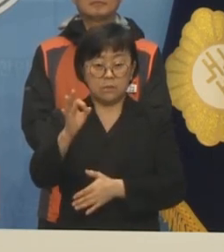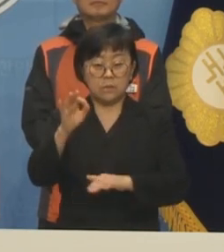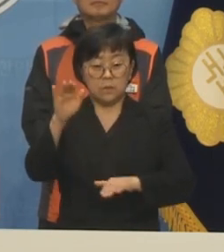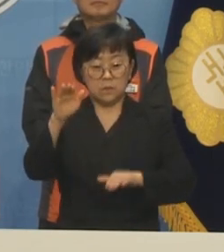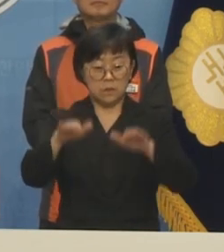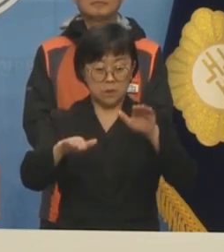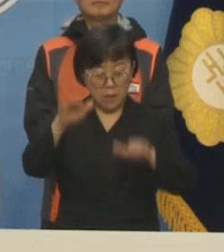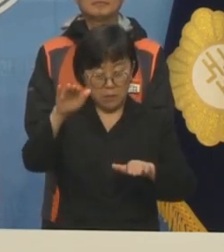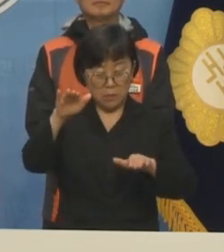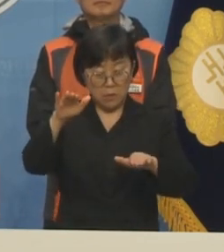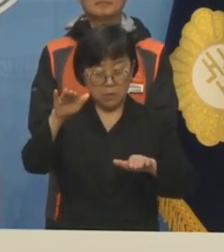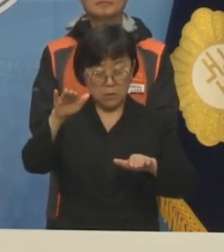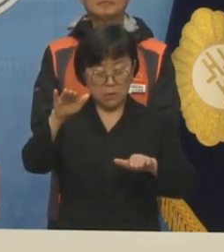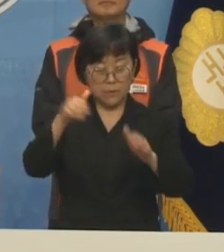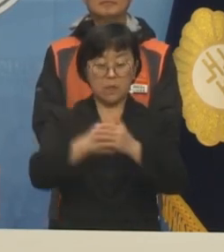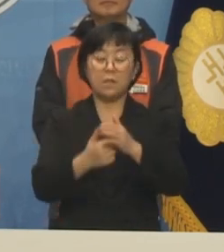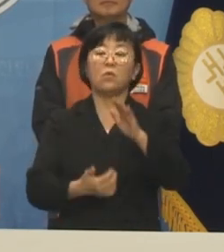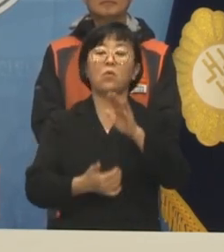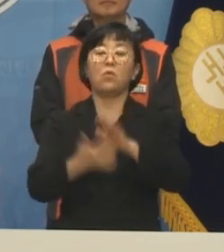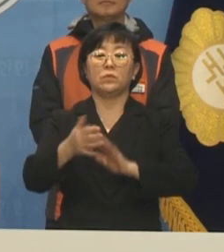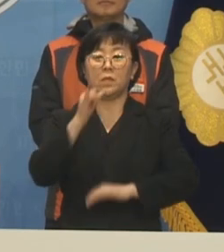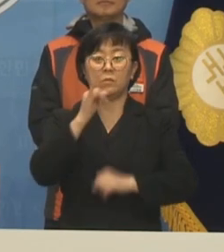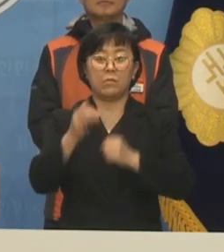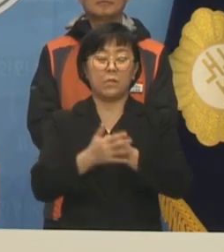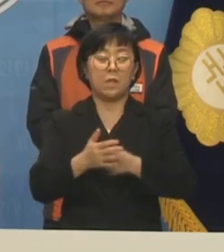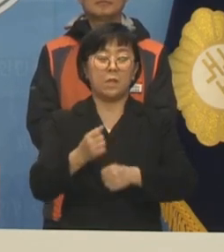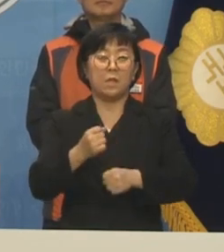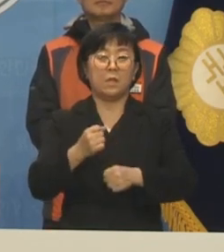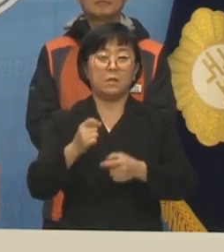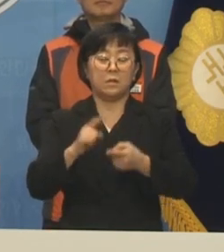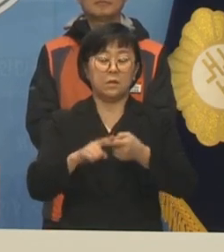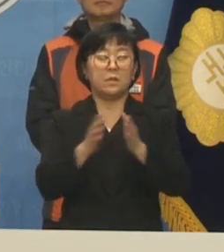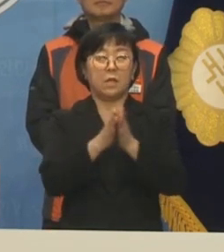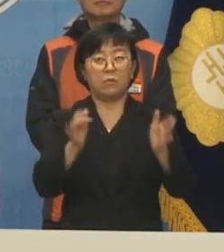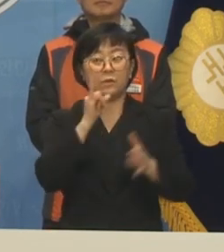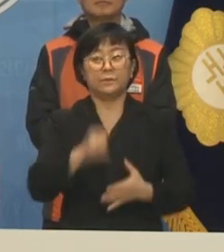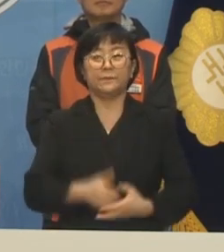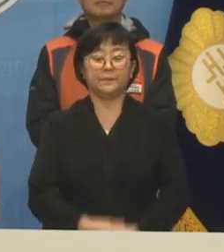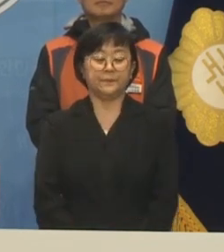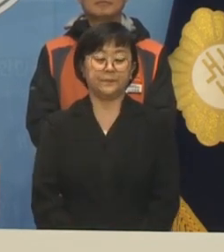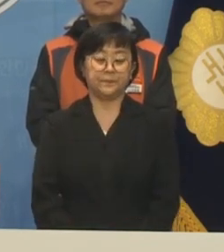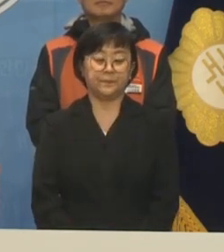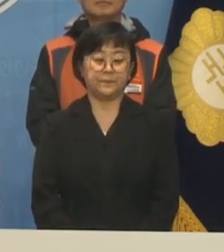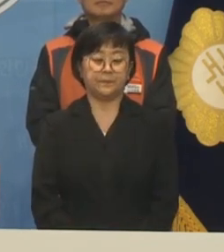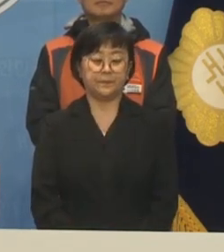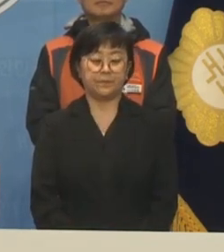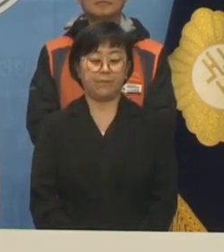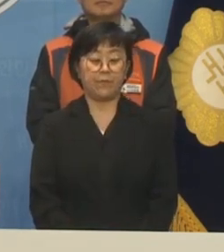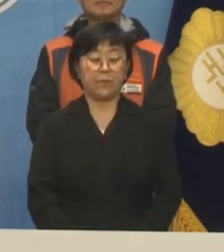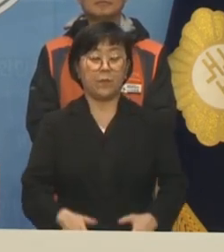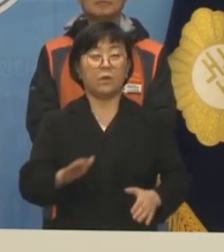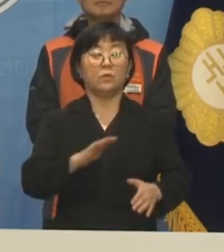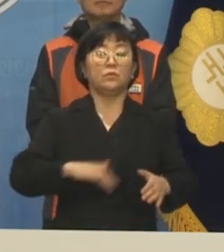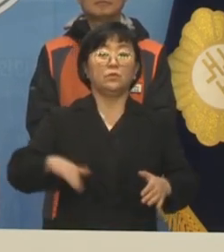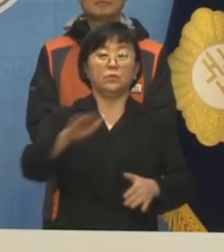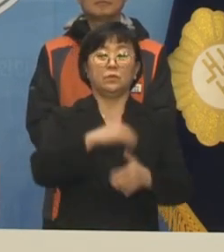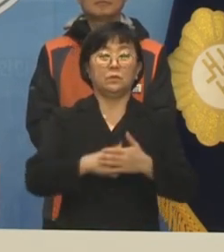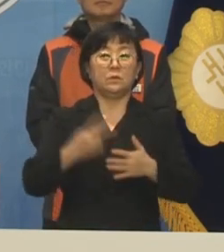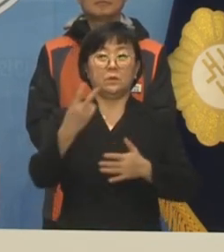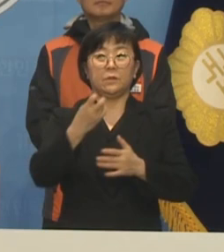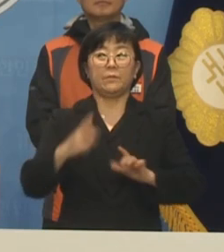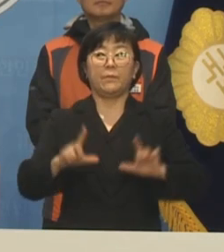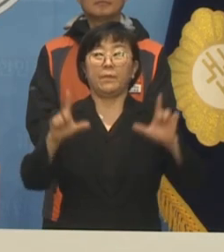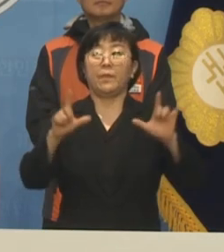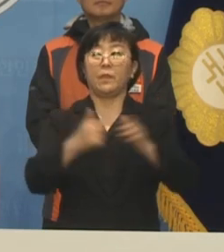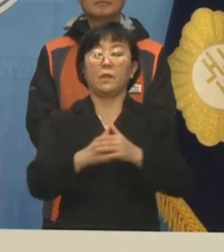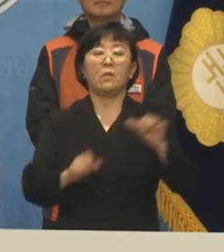임금을 보존하는 꼼수까지 부려가며 임금 피크제를 시행하고 있다. 이에 우리들은